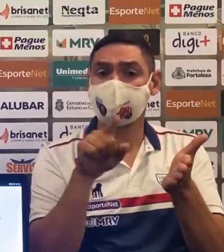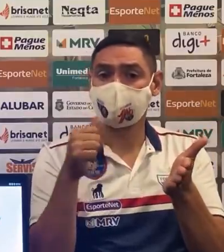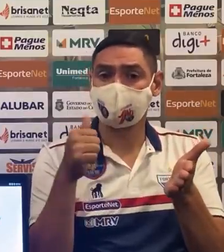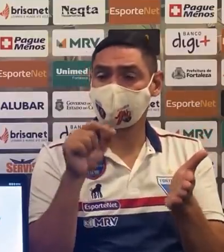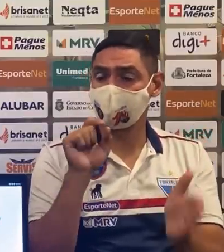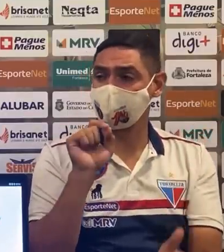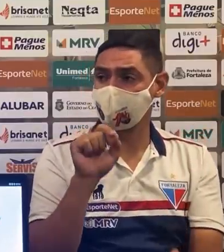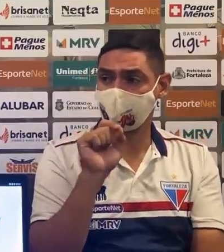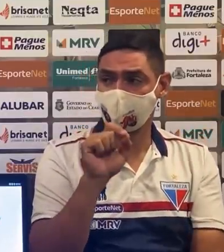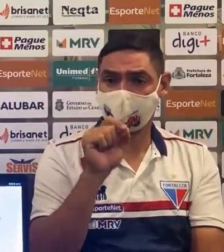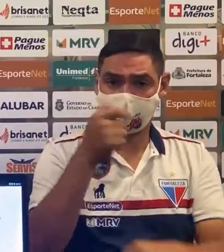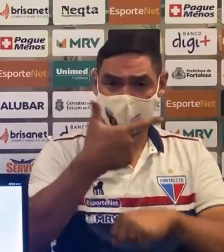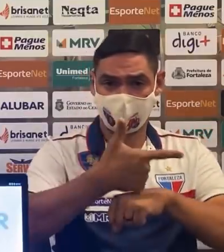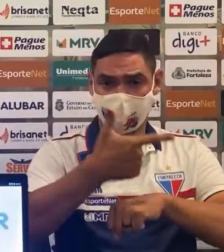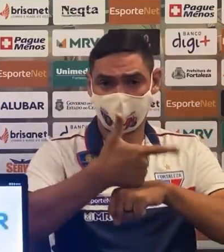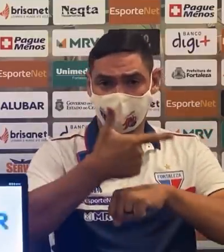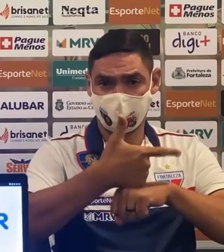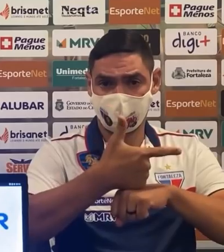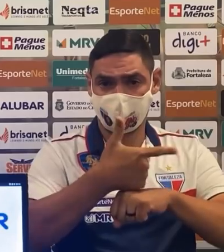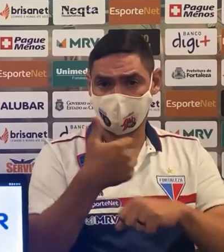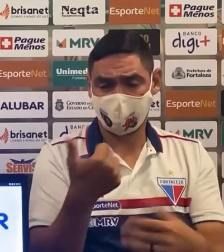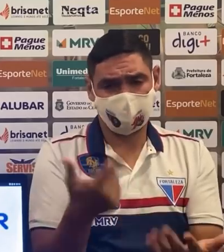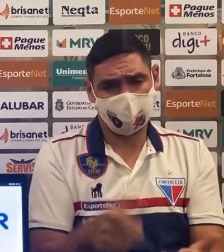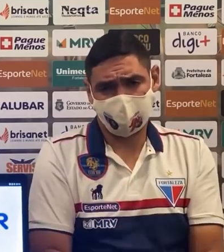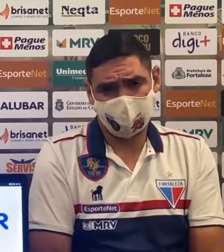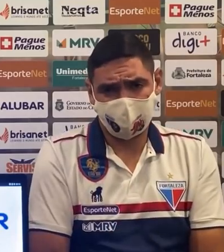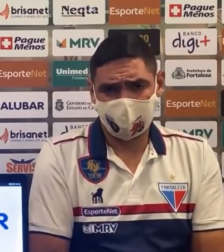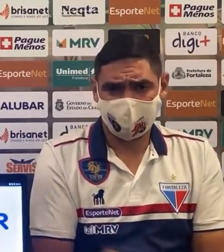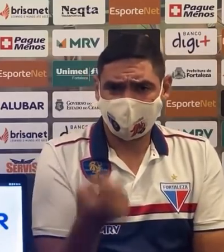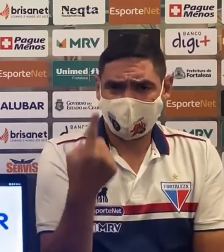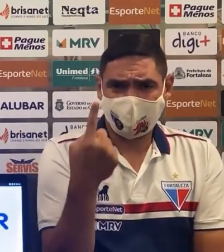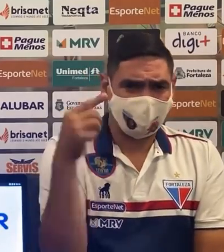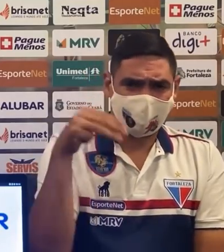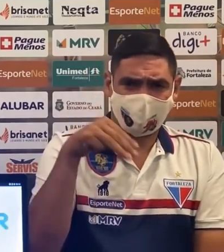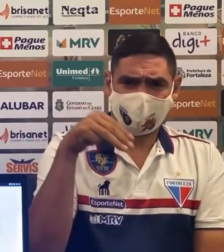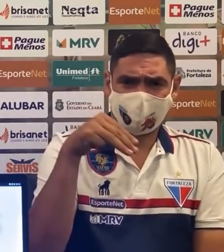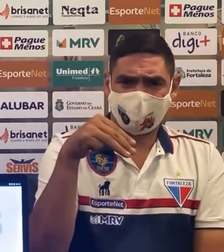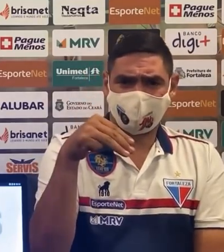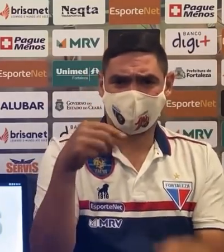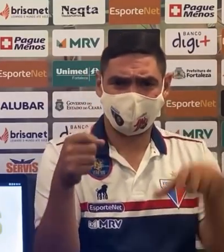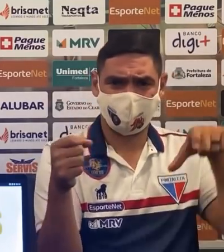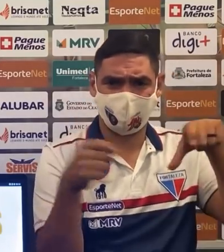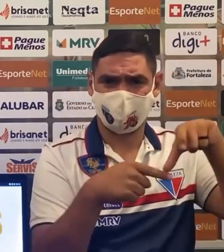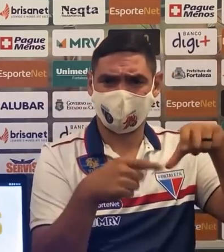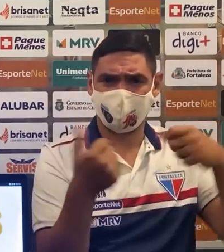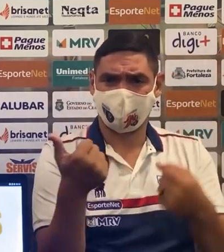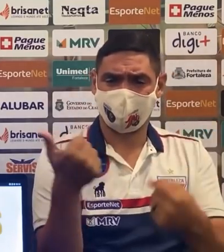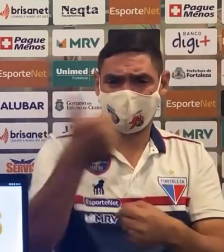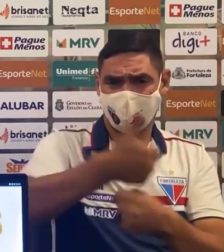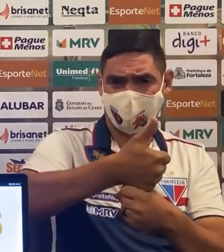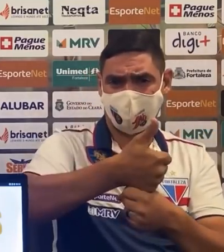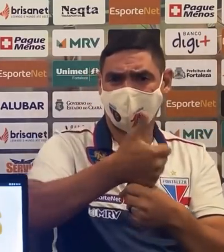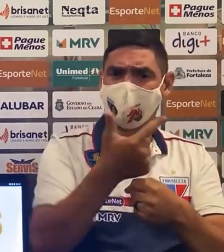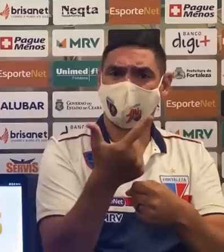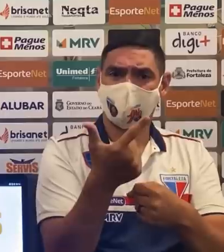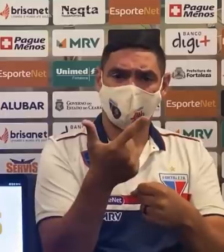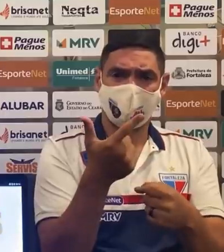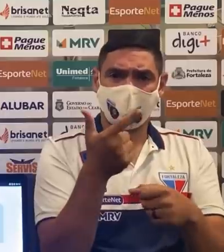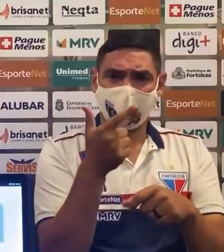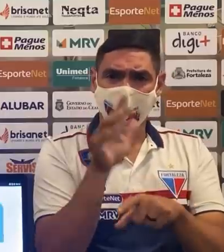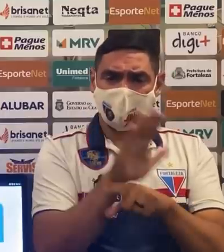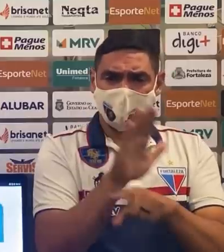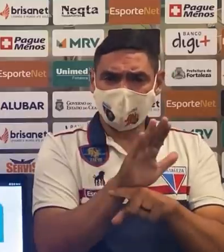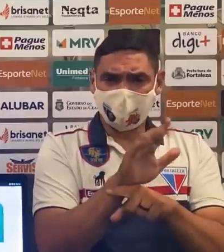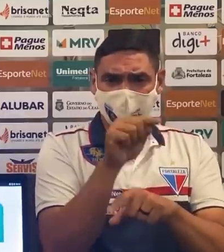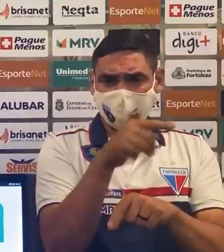início do segundo tempo já... Você toma um gol com um minuto. Eu fiz uma substituição... que era para dar um pouco mais